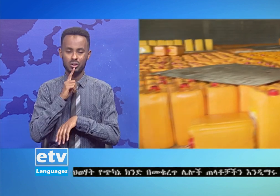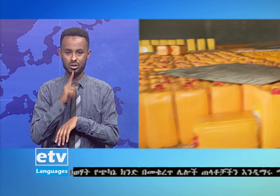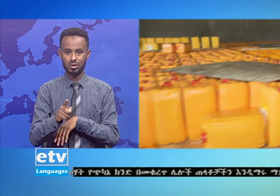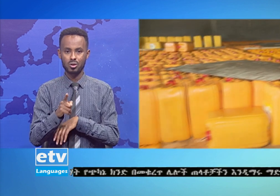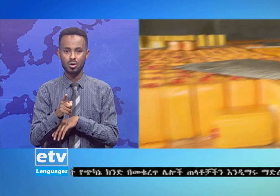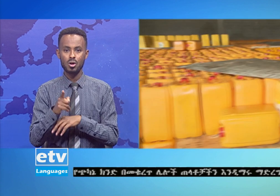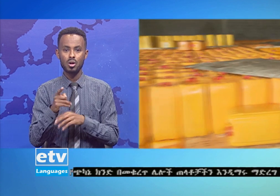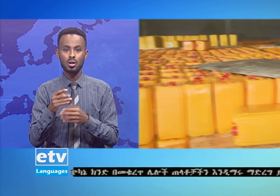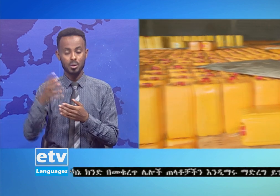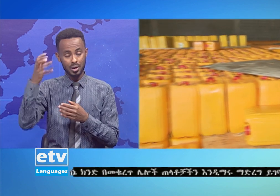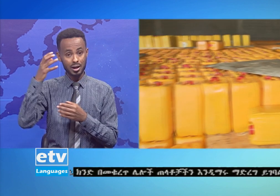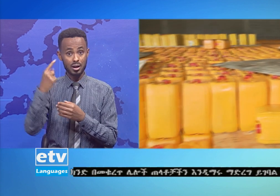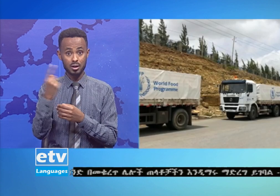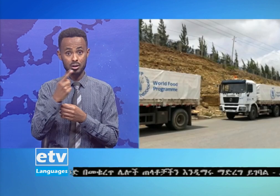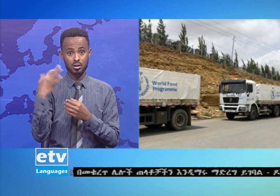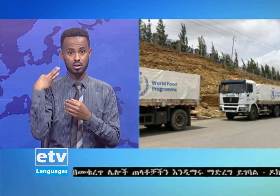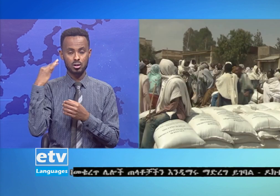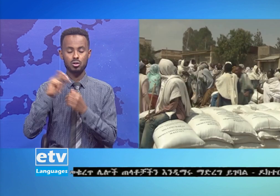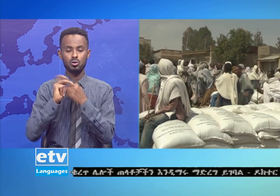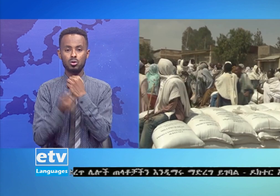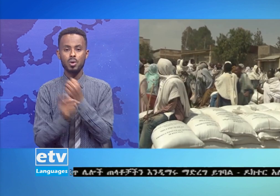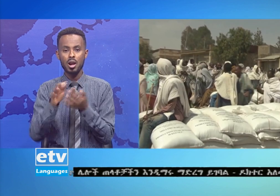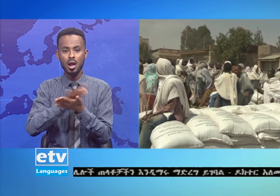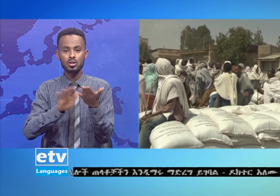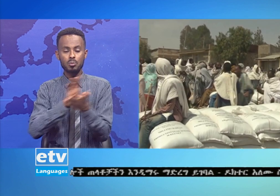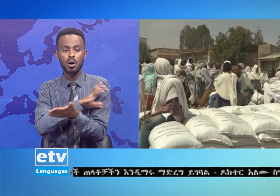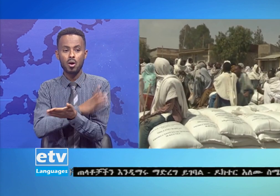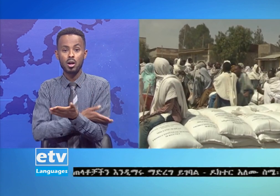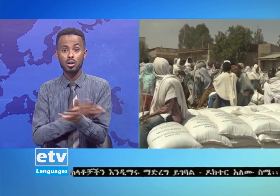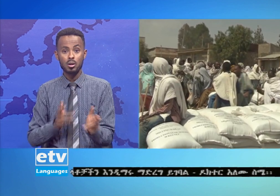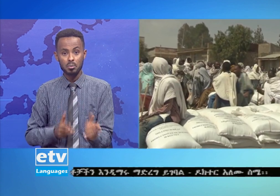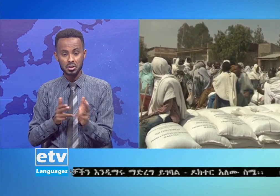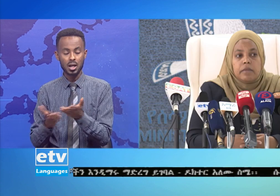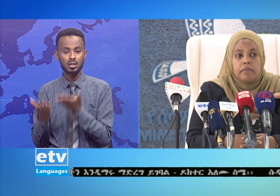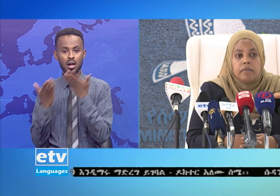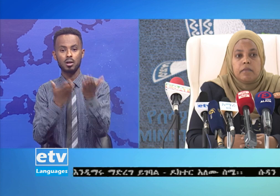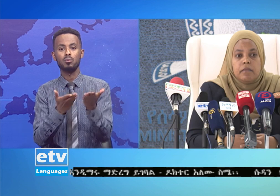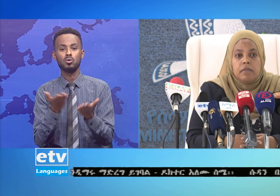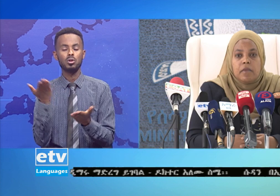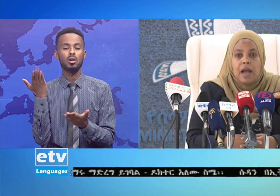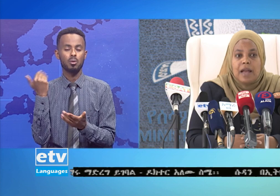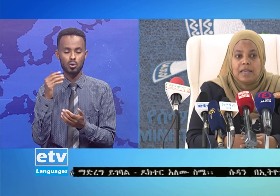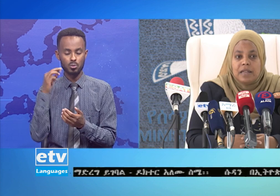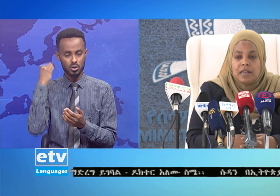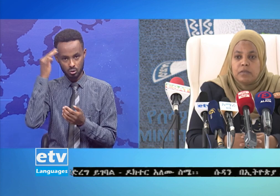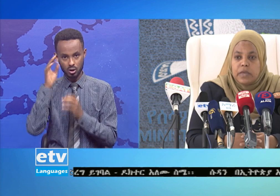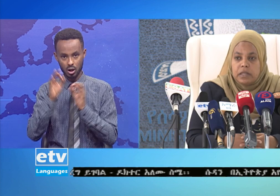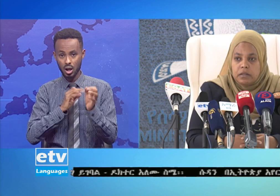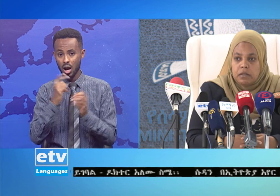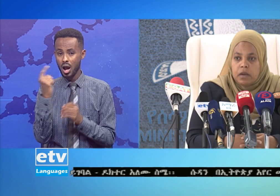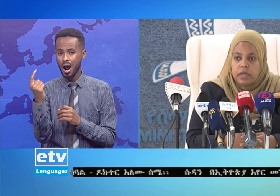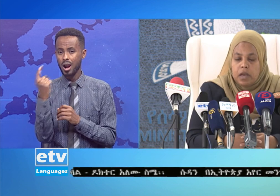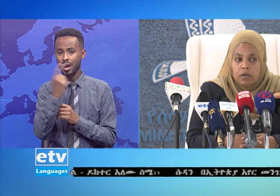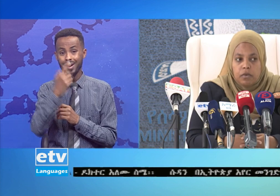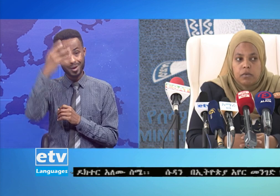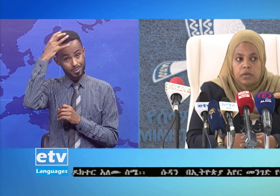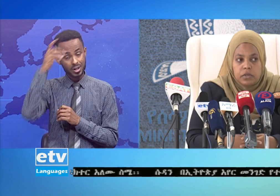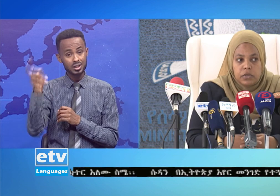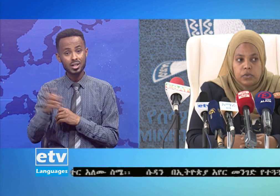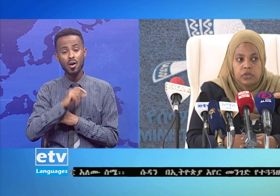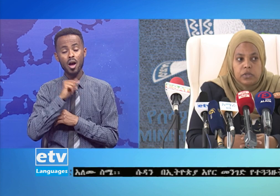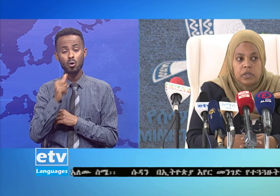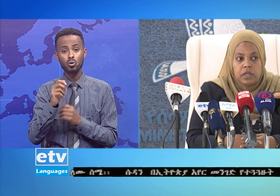አንዳንድ መንግስታዊ ያልሆኑ ድርጅቶችም ለአሸባሪው ኃይል መሳሪያ ሲያቀብሉ እንደነበር ነው ሚኒስትሯ የተናገሩት። አንዳንድ መንግስታዊ